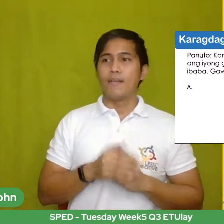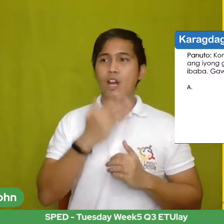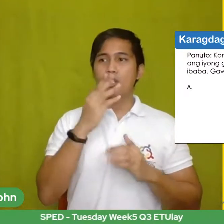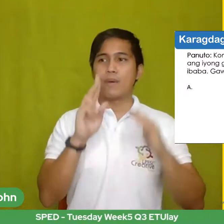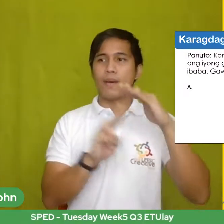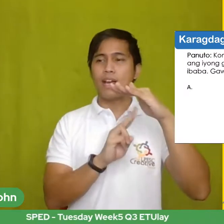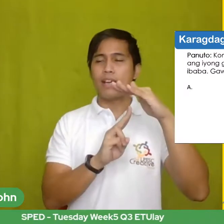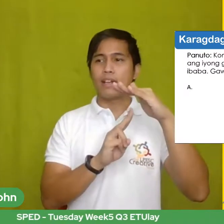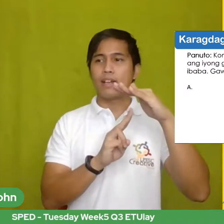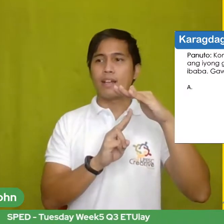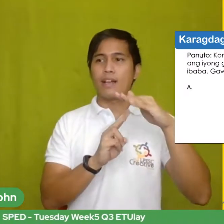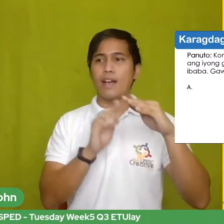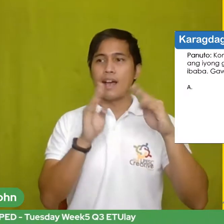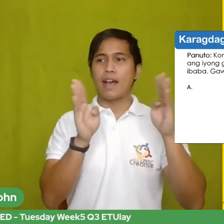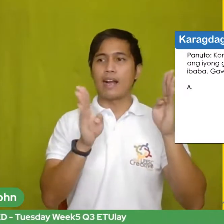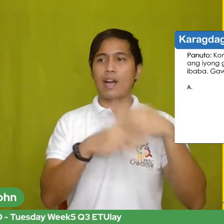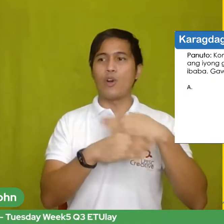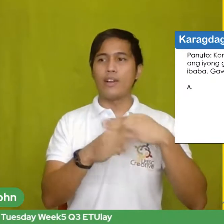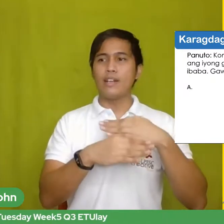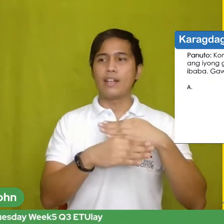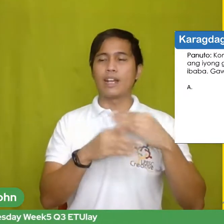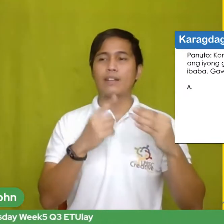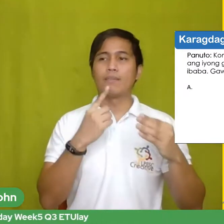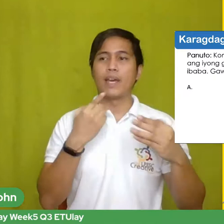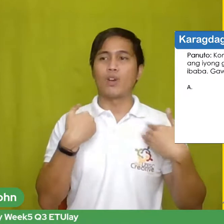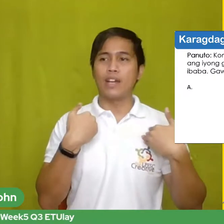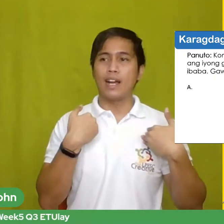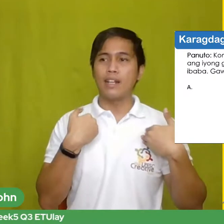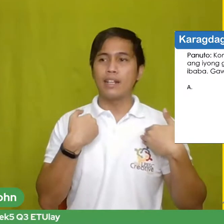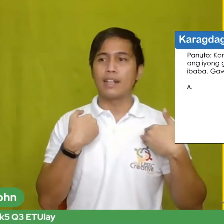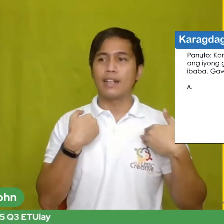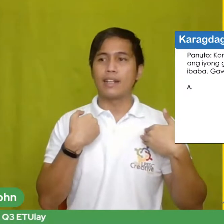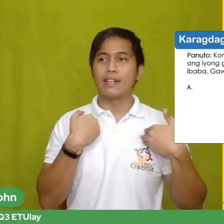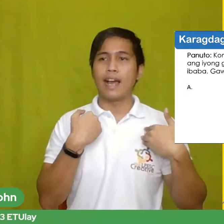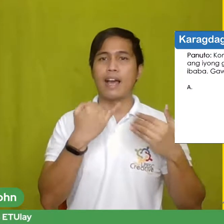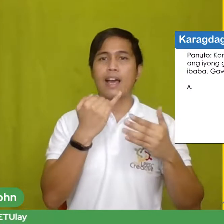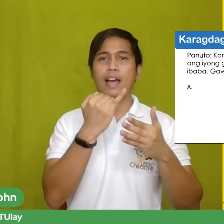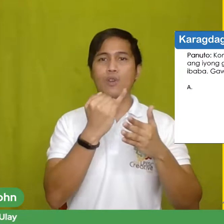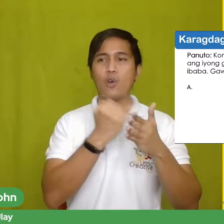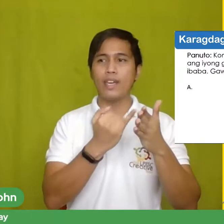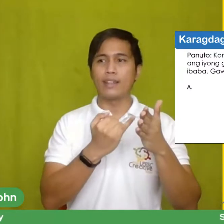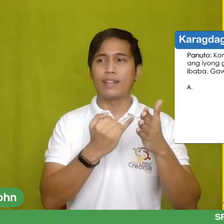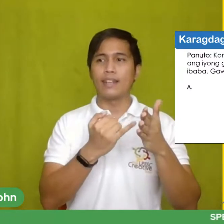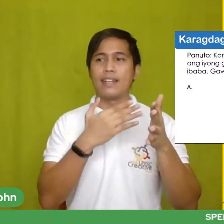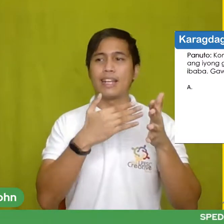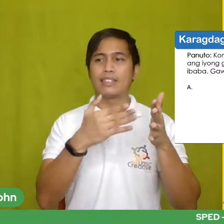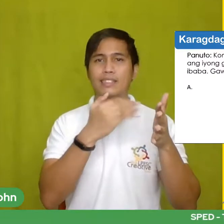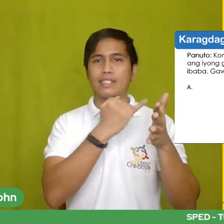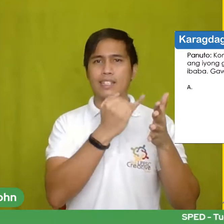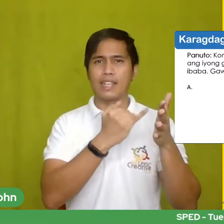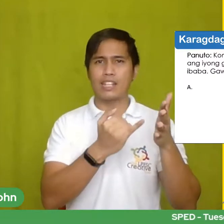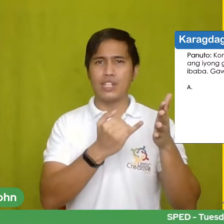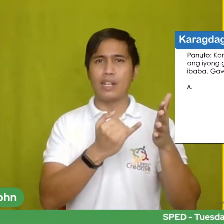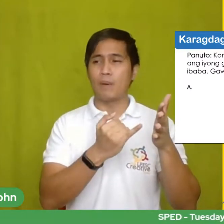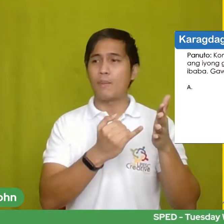Meron sa baba, ang kahon, meron ng nakaguhit na sketching na